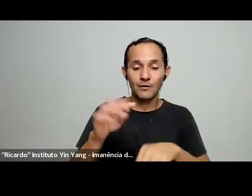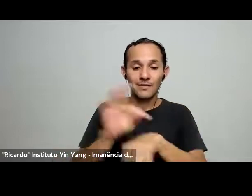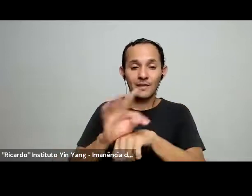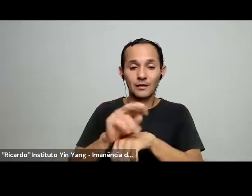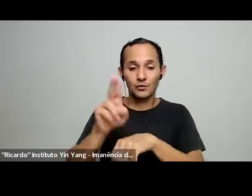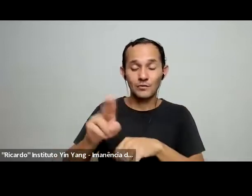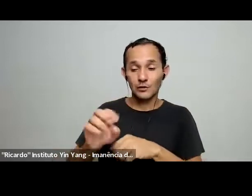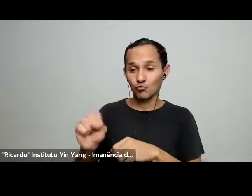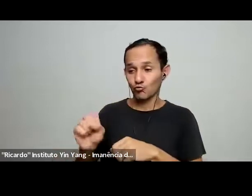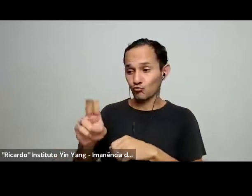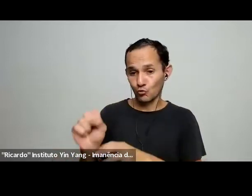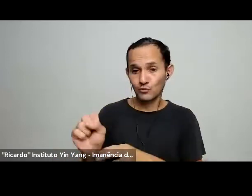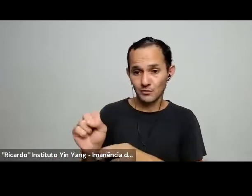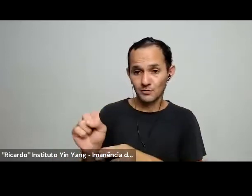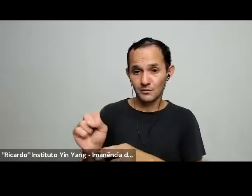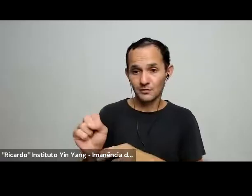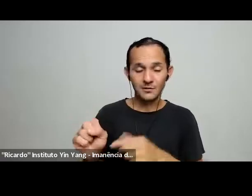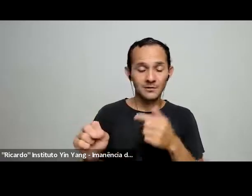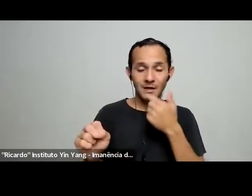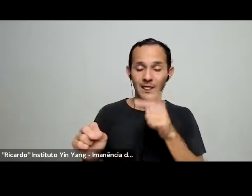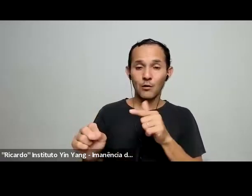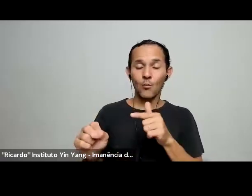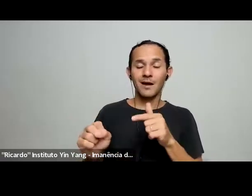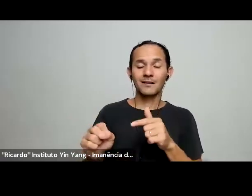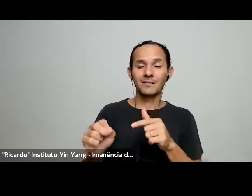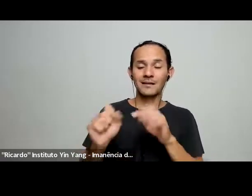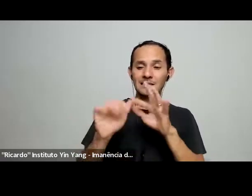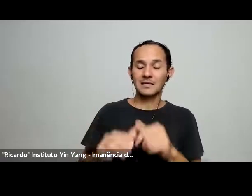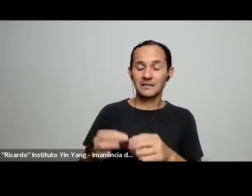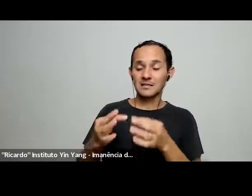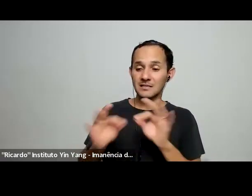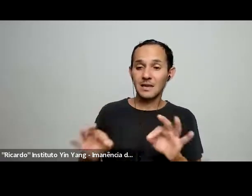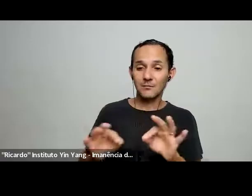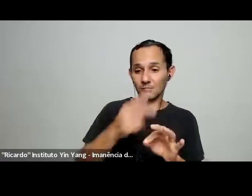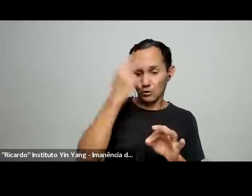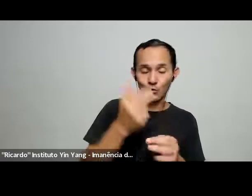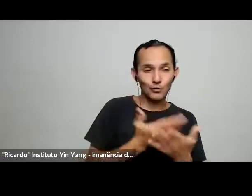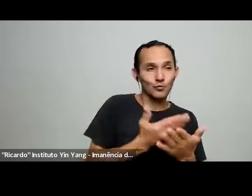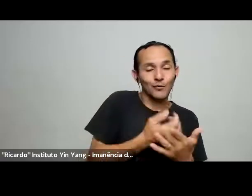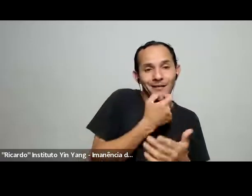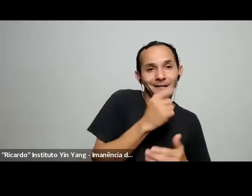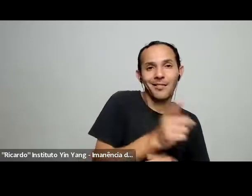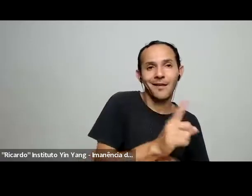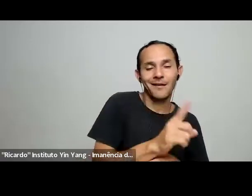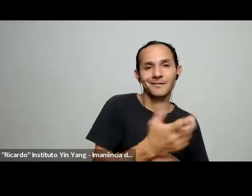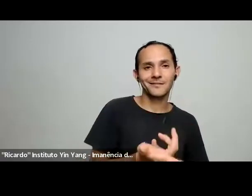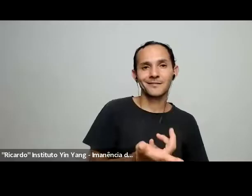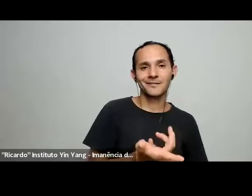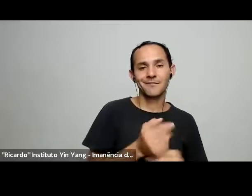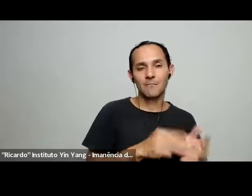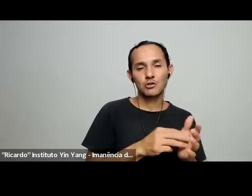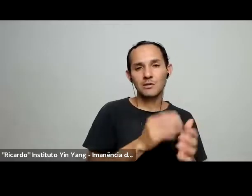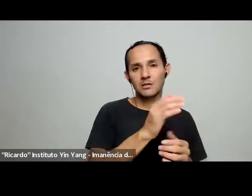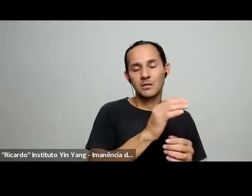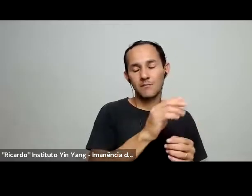no SUS, numa linguagem mais simples que o profissional de saúde que não fala inglês, por exemplo, que não entende muito de método científico,